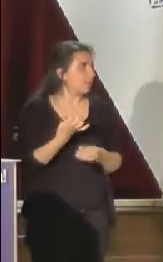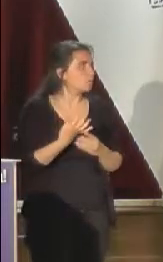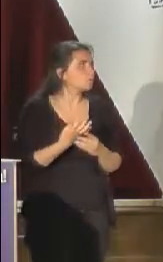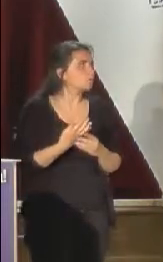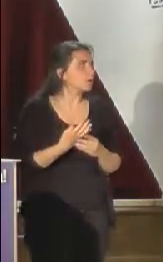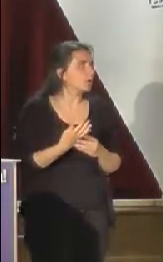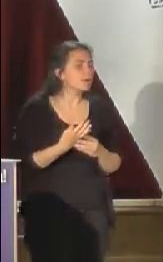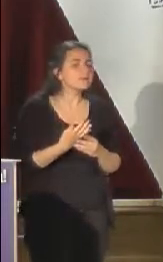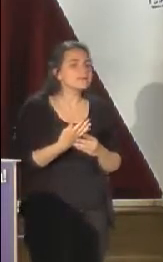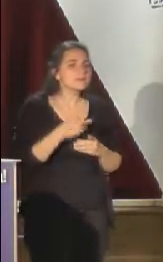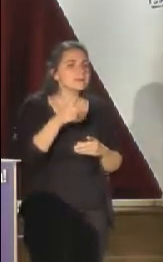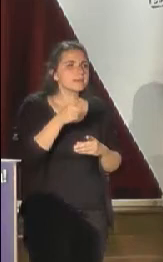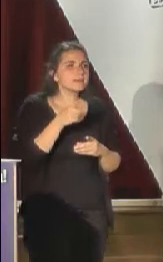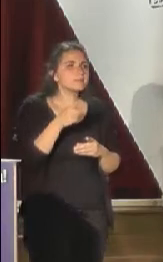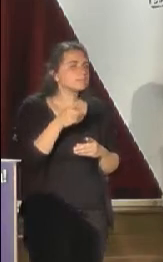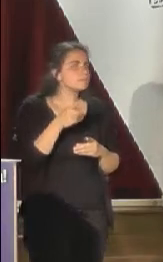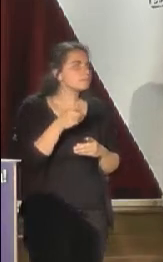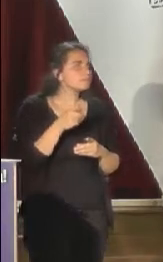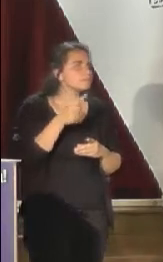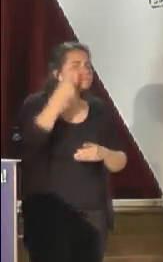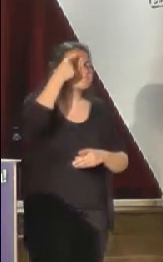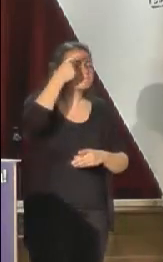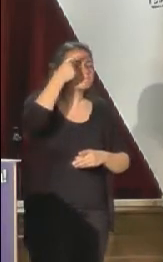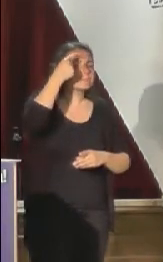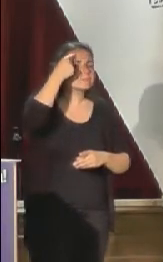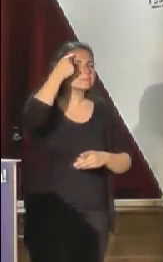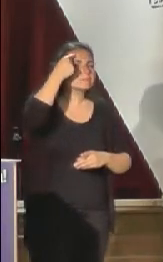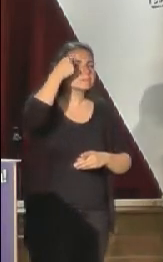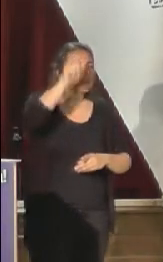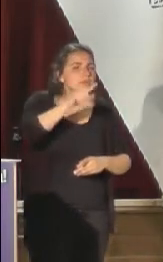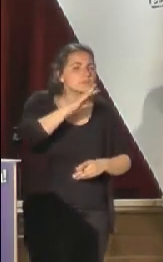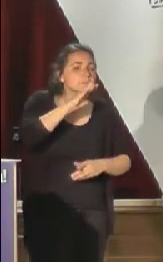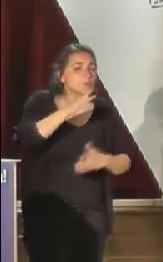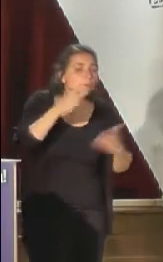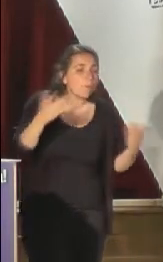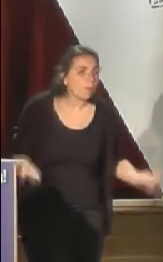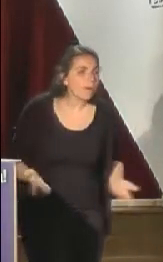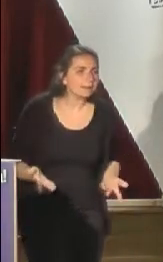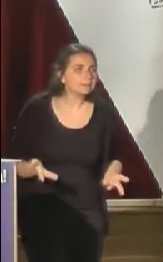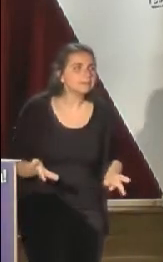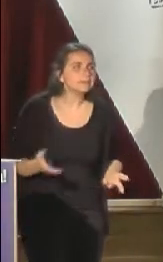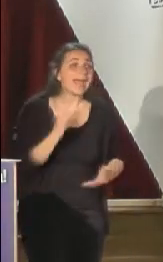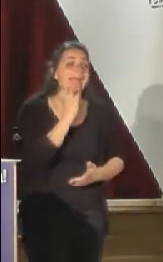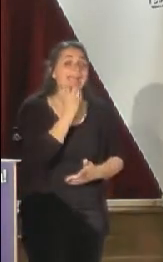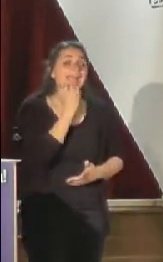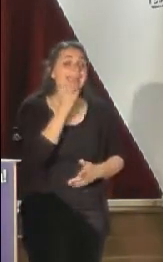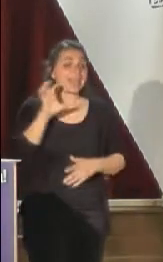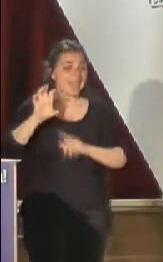impedirlo. Sabedes por qué? Moi simple. En Grecia,